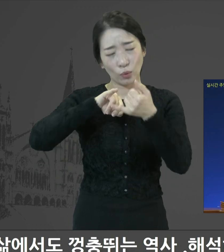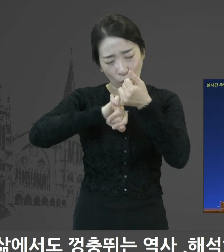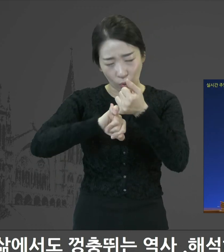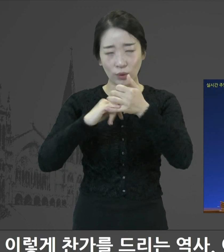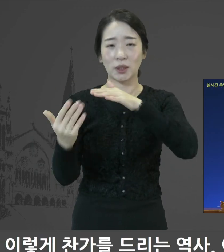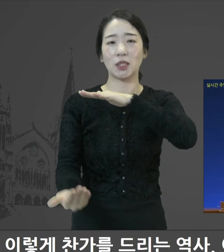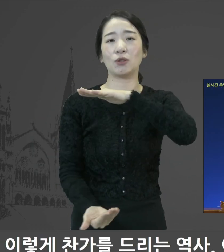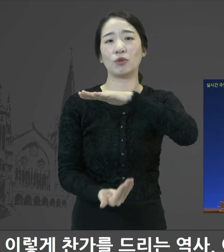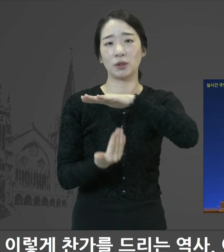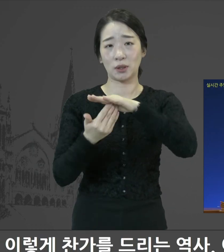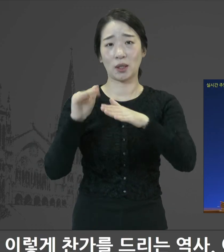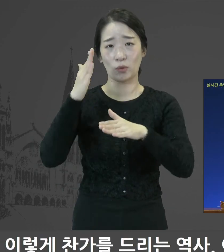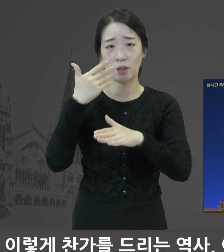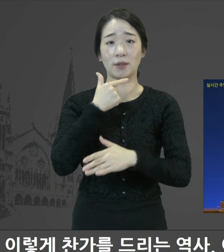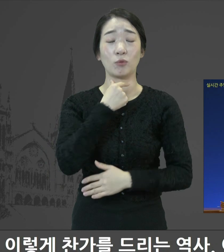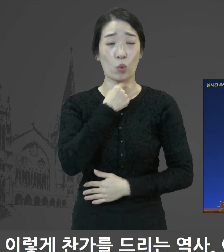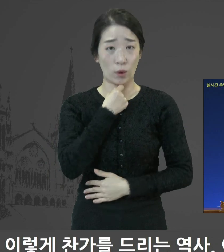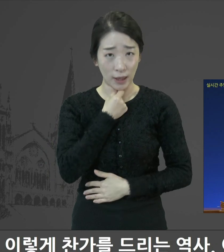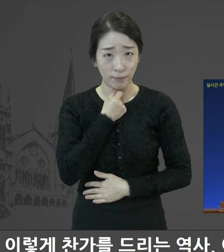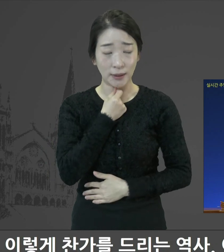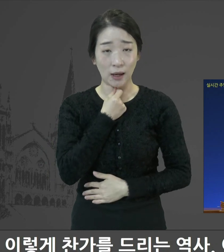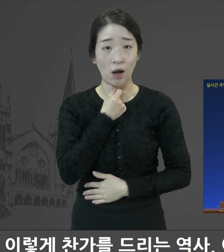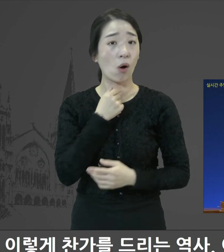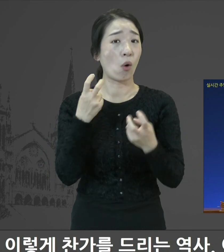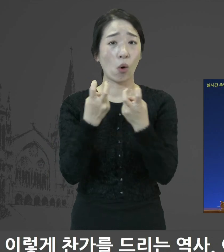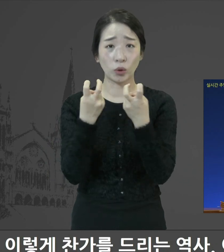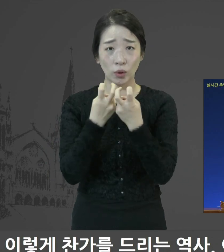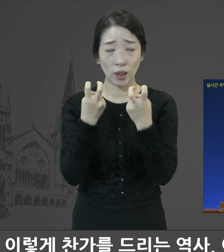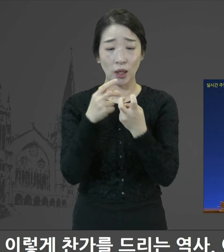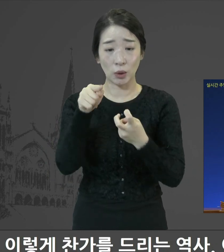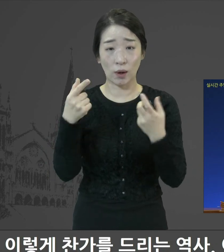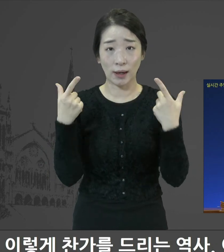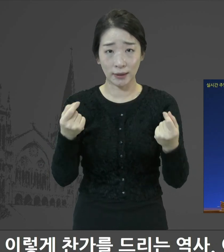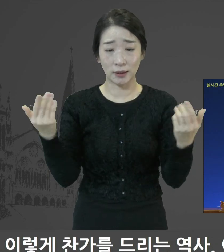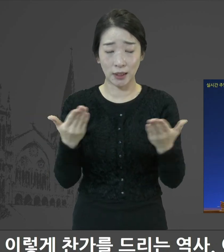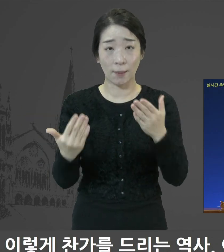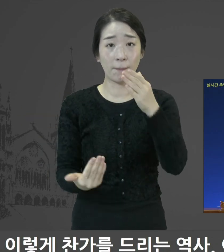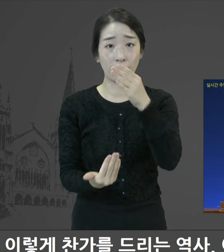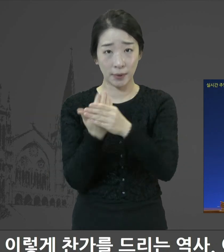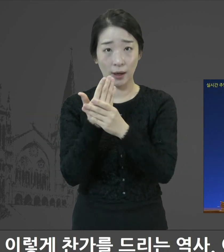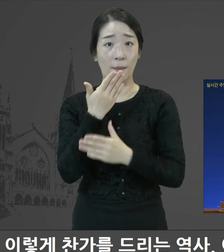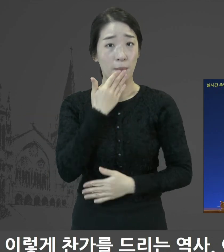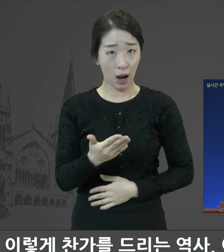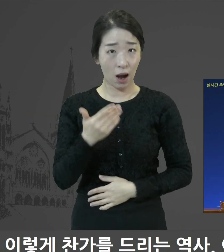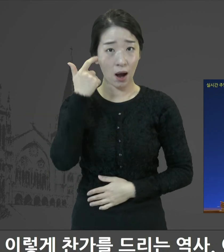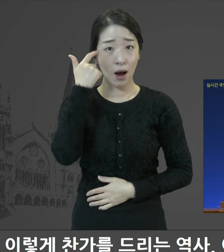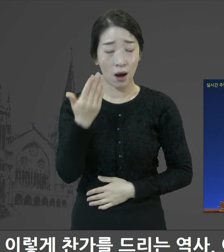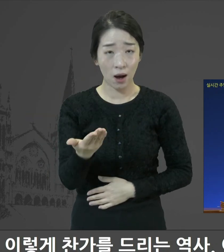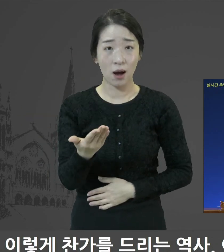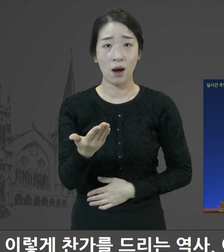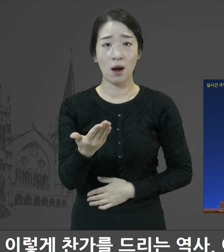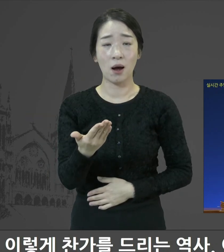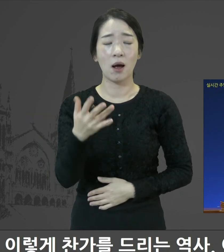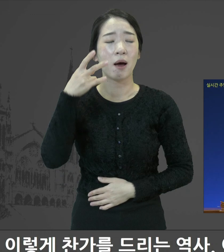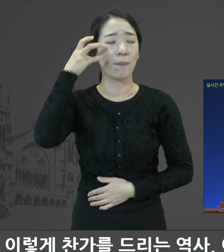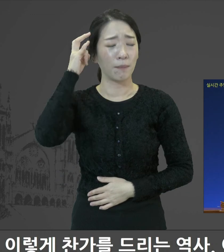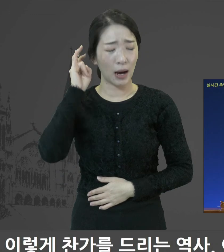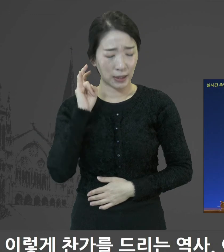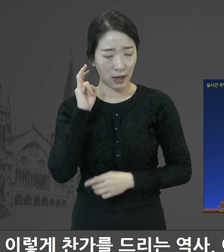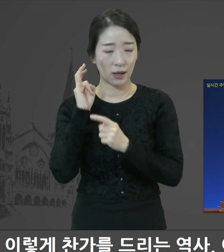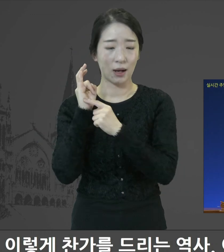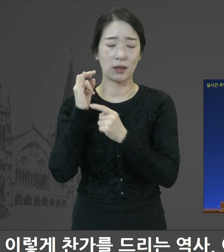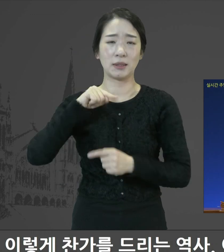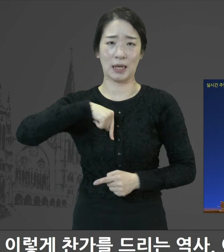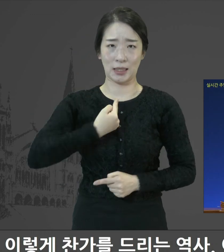좋겠습니다. 이런 역사가 일어나려면 어떻게 해야 되느냐? 오늘 마지막으로 살펴봅니다. 마리아가 이런 역사가 일어난 자신의